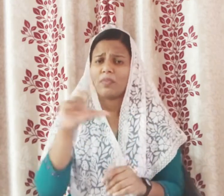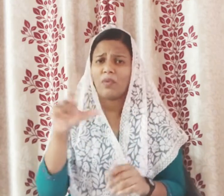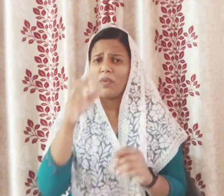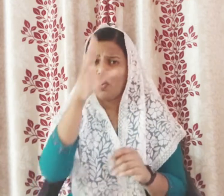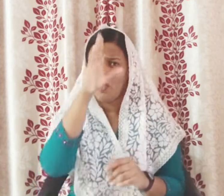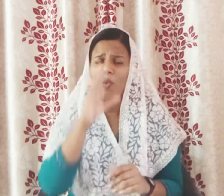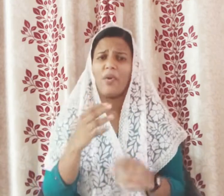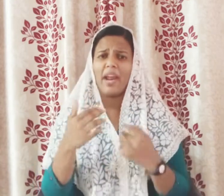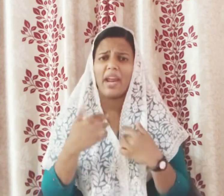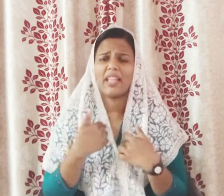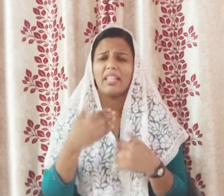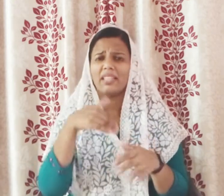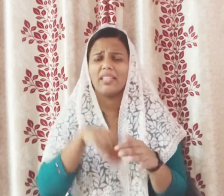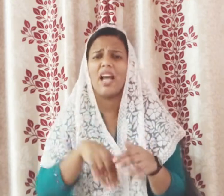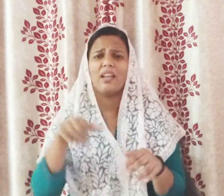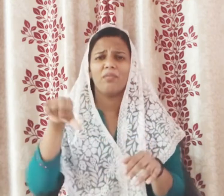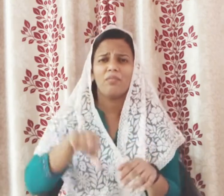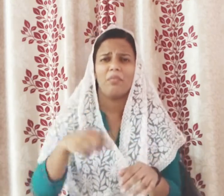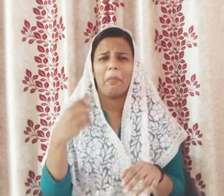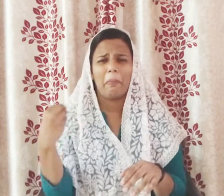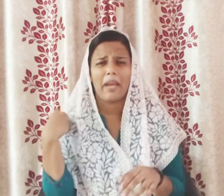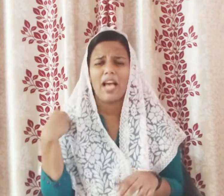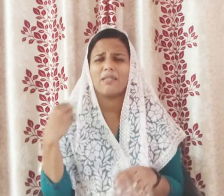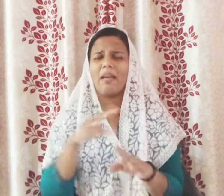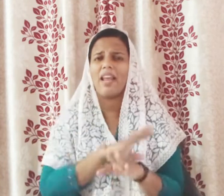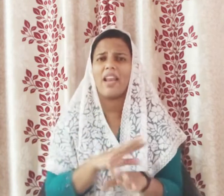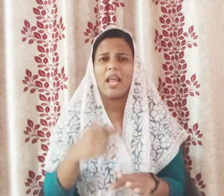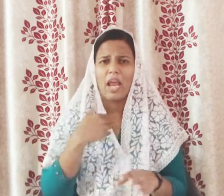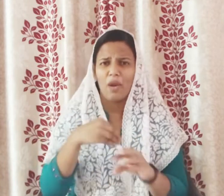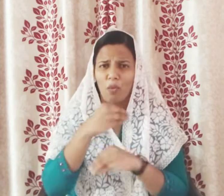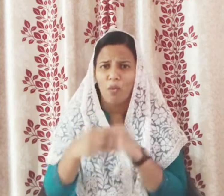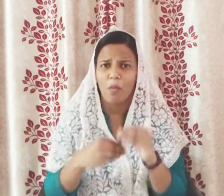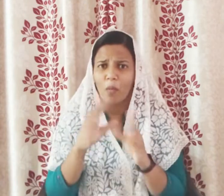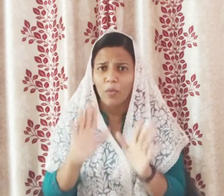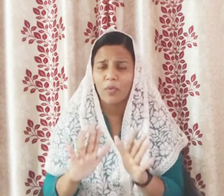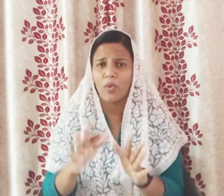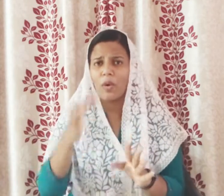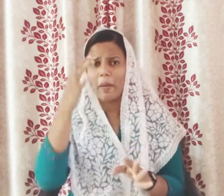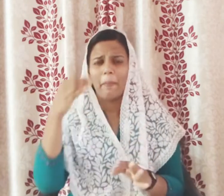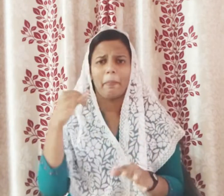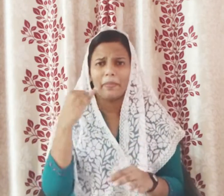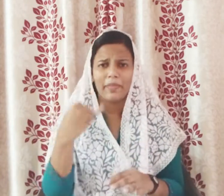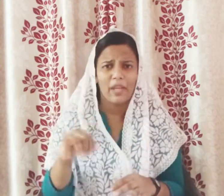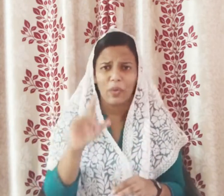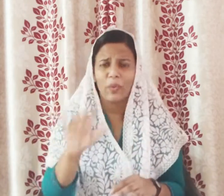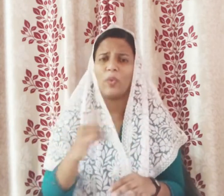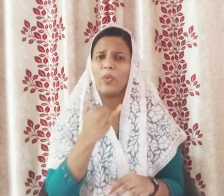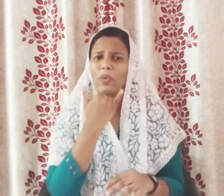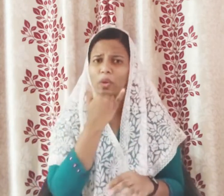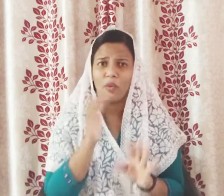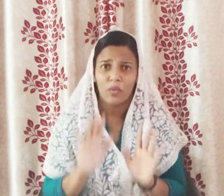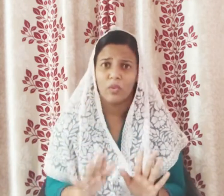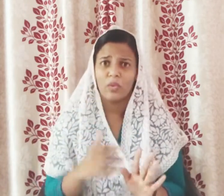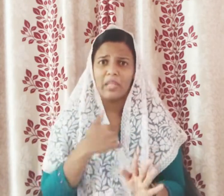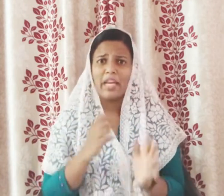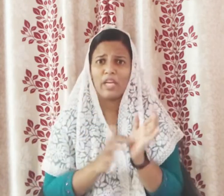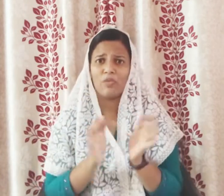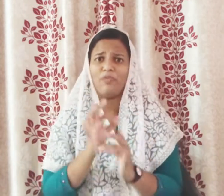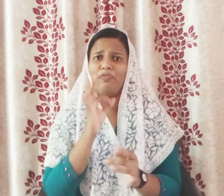ഇതിൻ്റെ പിൻപിലുള്ള രഹസ്യം? ഇതിൻ്റെ പിൻപിൽ എൻ്റെ ഭാഗത്ത് എന്തെങ്കിലും കുഴപ്പങ്ങളുണ്ടോ? എന്നിൽ നിന്ന് എന്തെങ്കിലും കുറവുകൾ വന്നു പോയിട്ടുണ്ടോ? ഞാൻ അങ്ങനെ